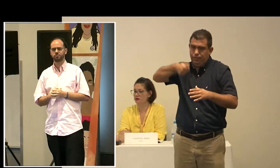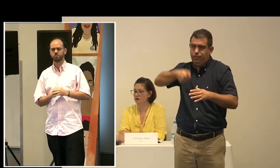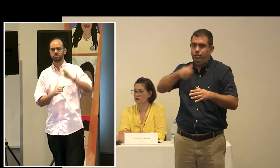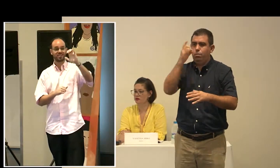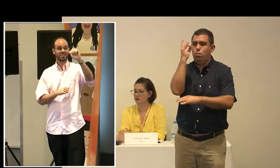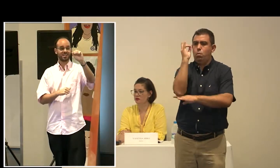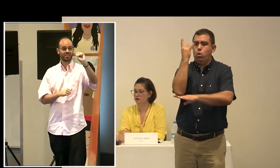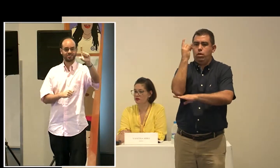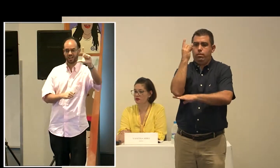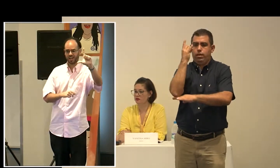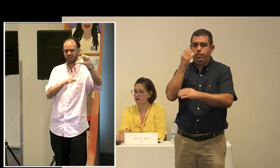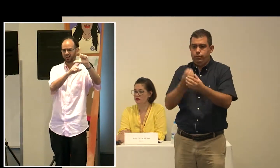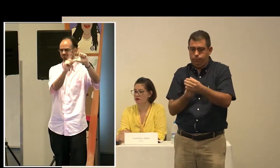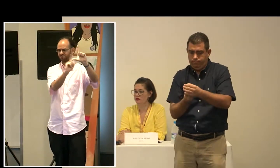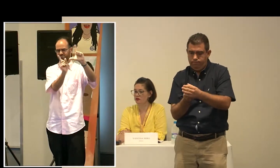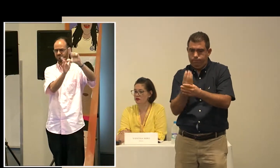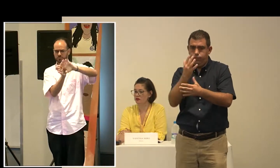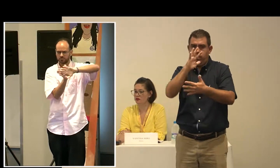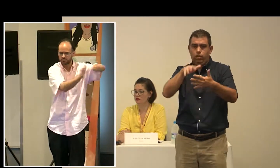presentes.